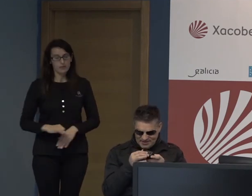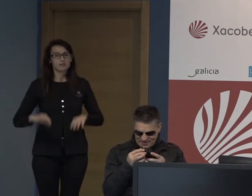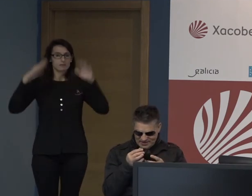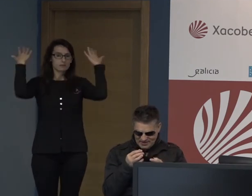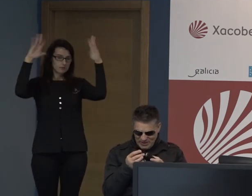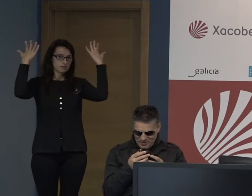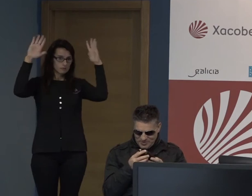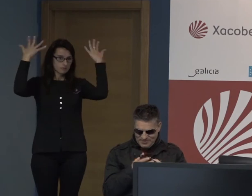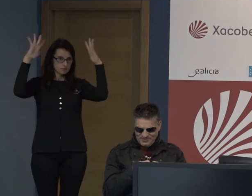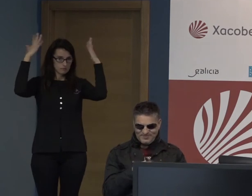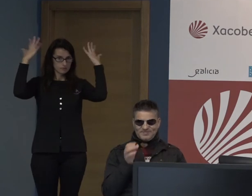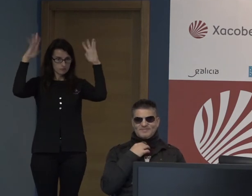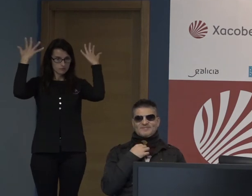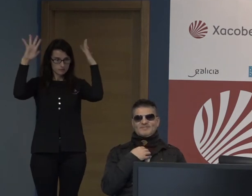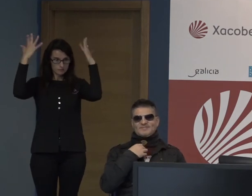bien.